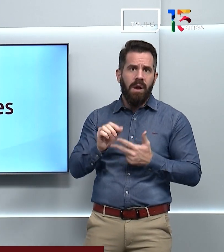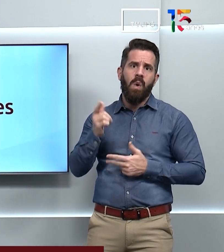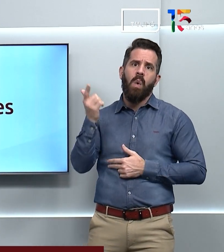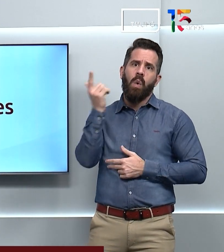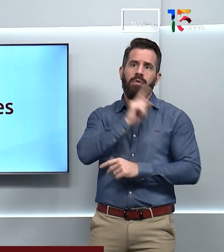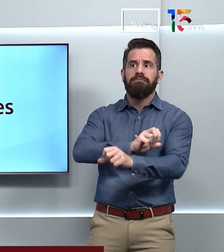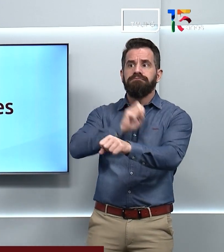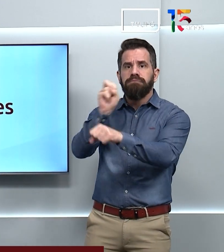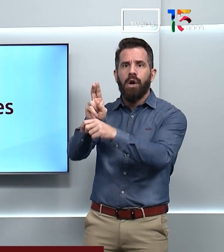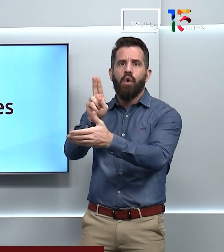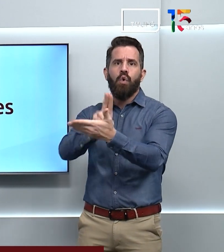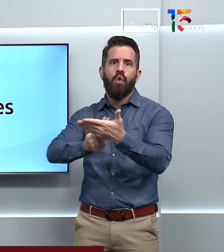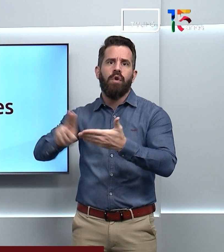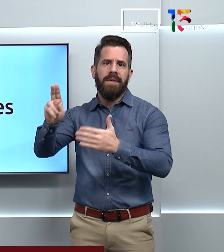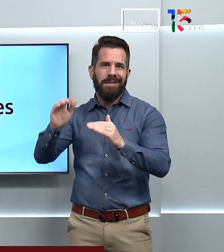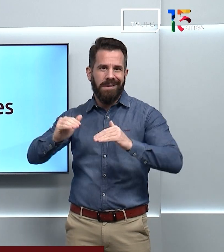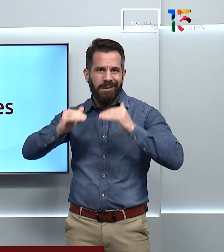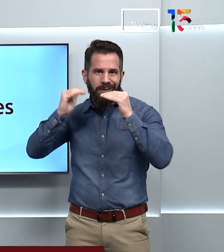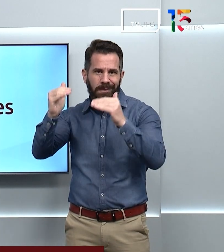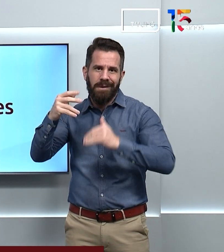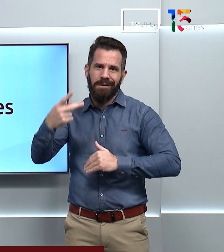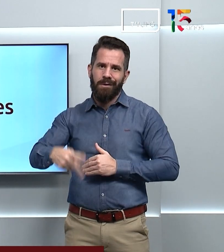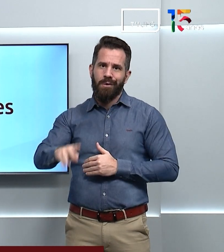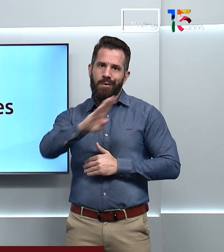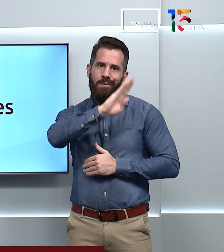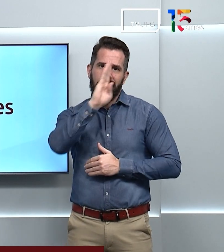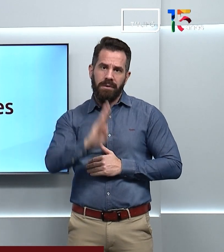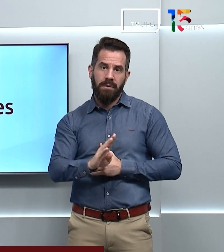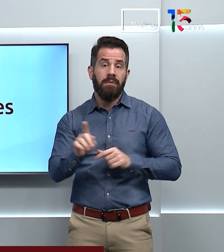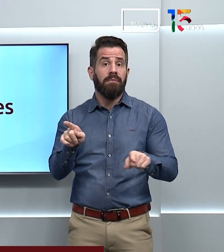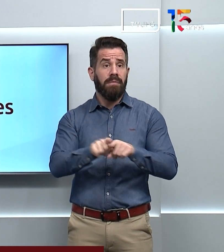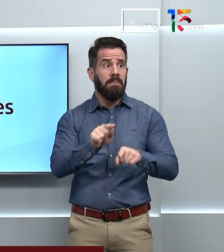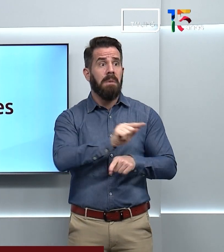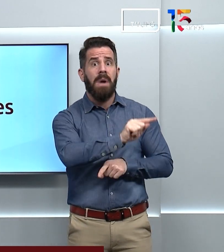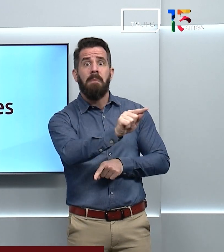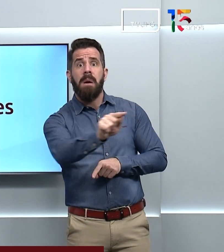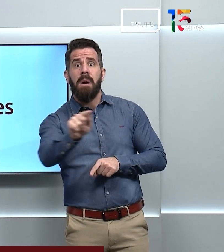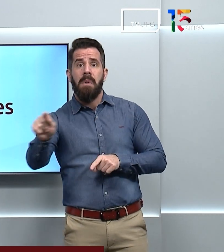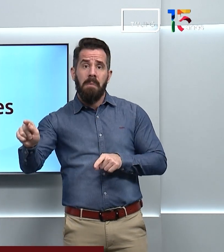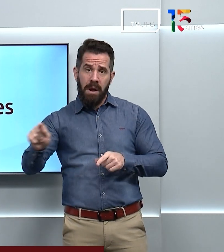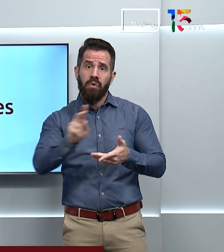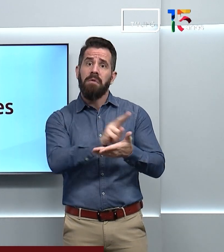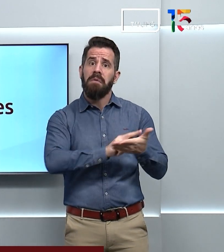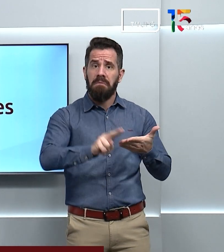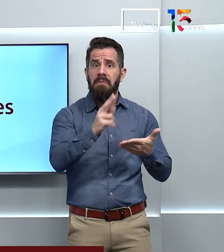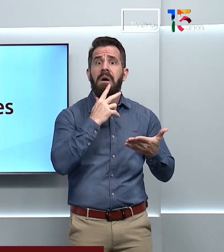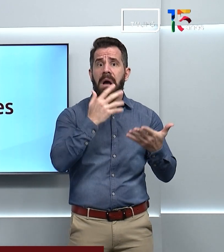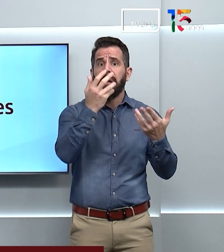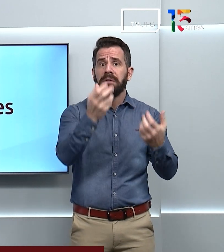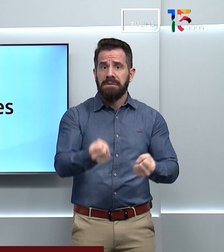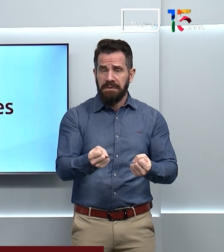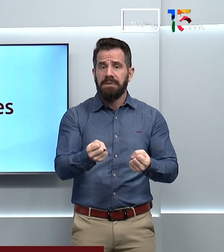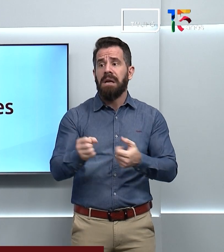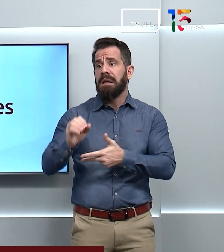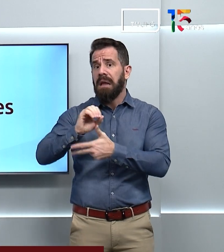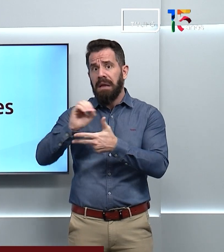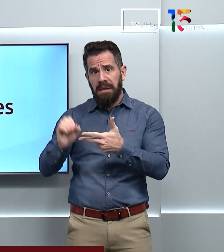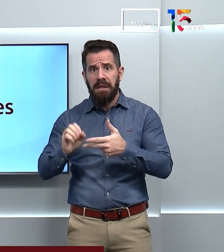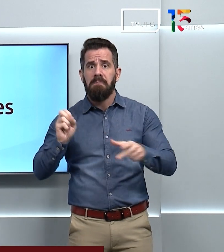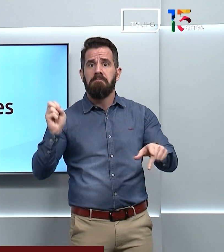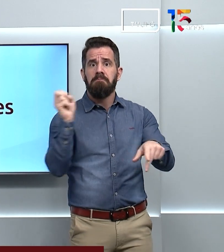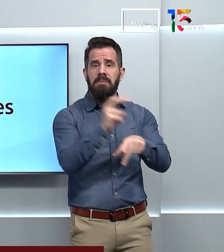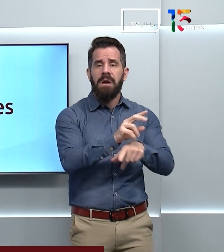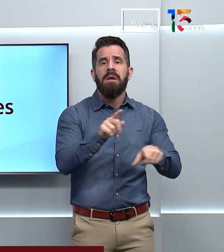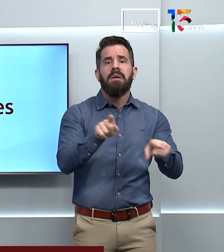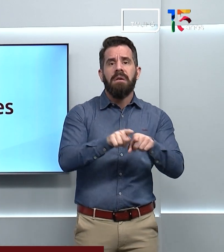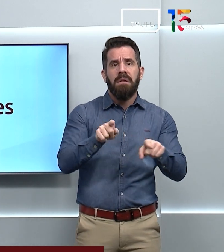na universidade, no ensino superior no Brasil, e é utilizado por diversas instituições para seleção de alunos e também para acesso a